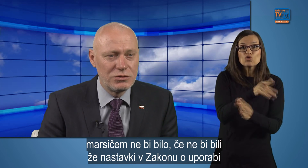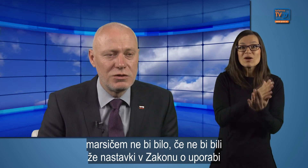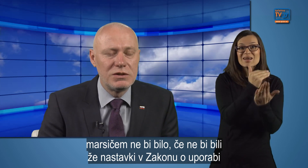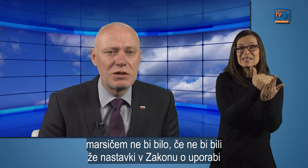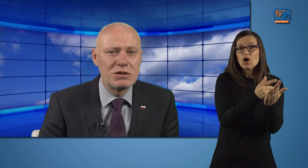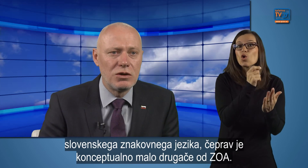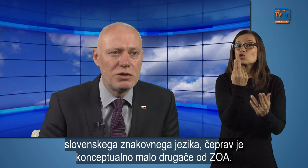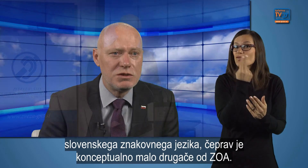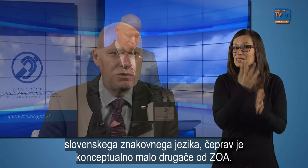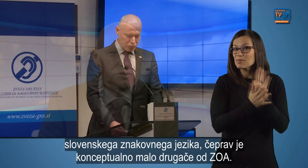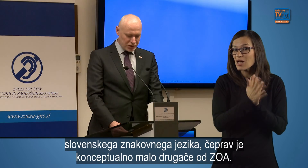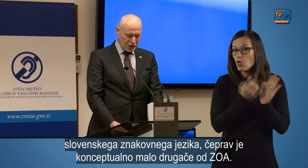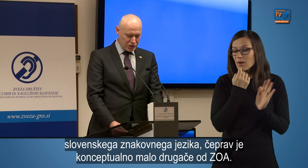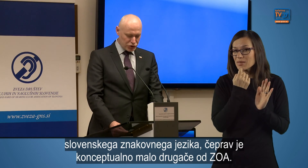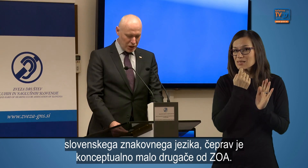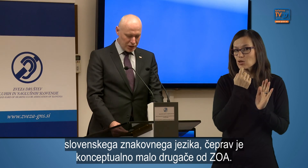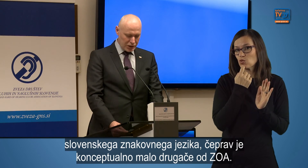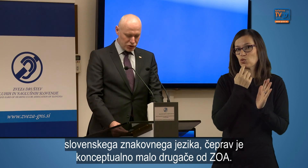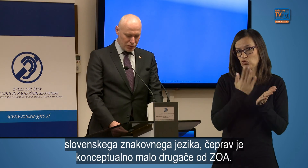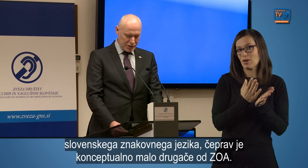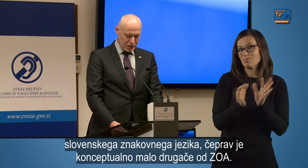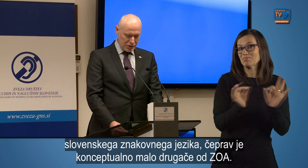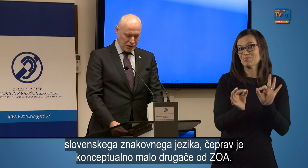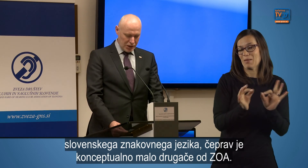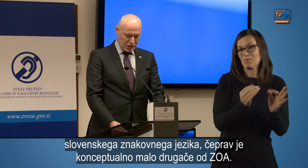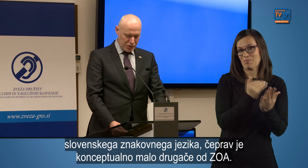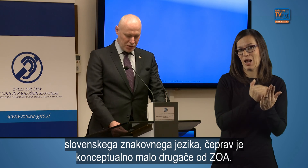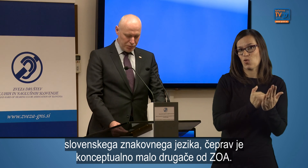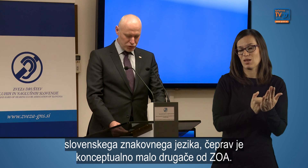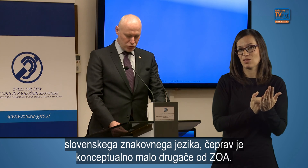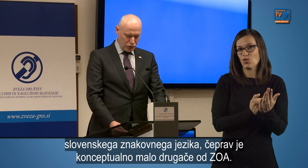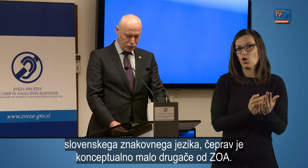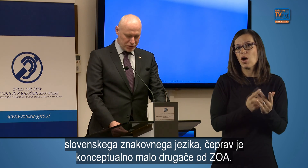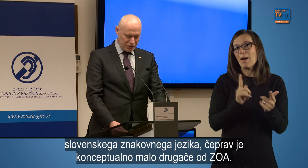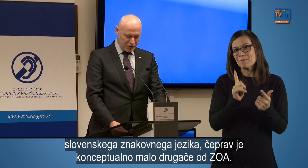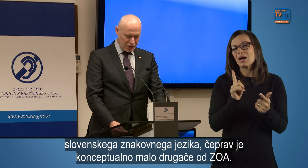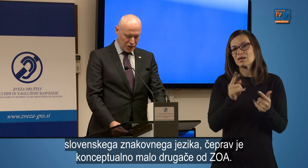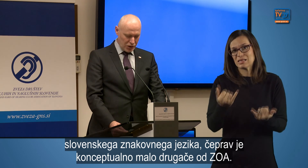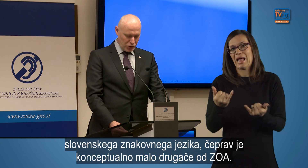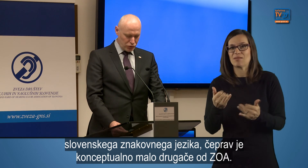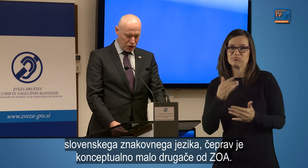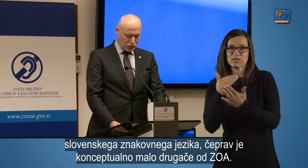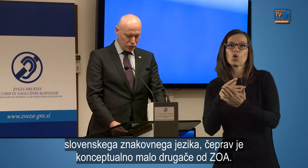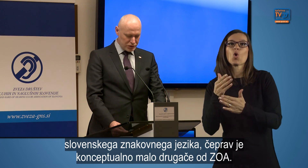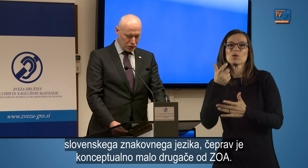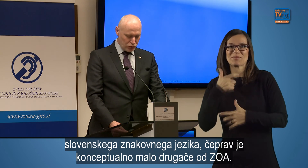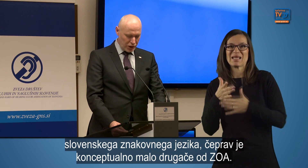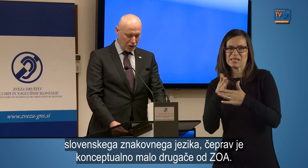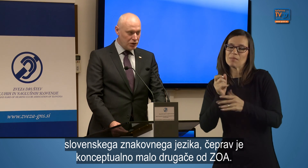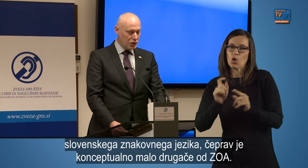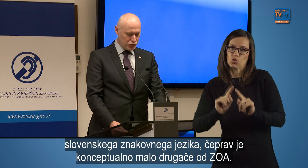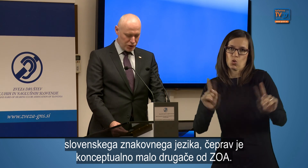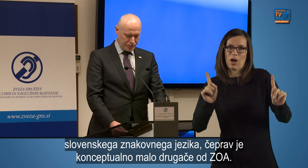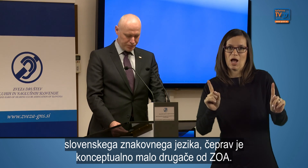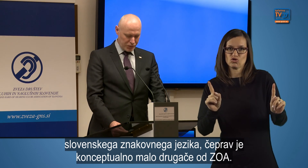zakonu o slovenskem znakovnem jeziku že nekako zastavljeni, čeprav domnevam, da je konceptualno le malo drugače